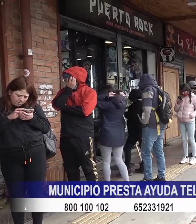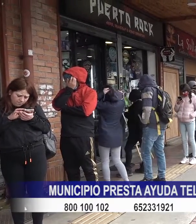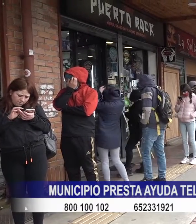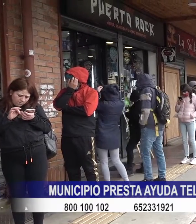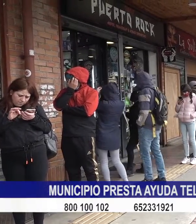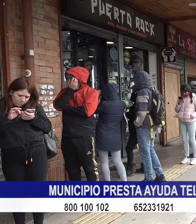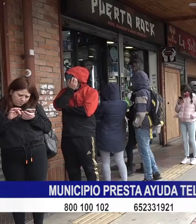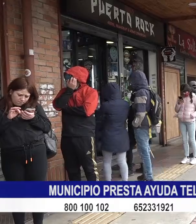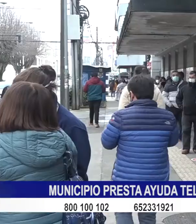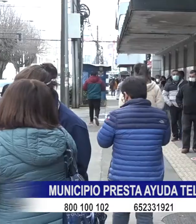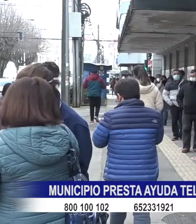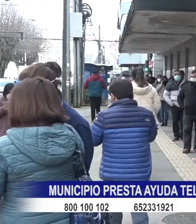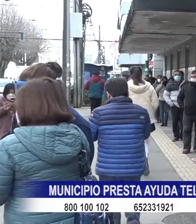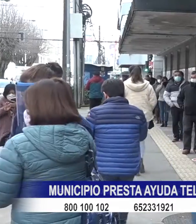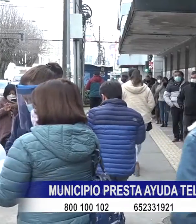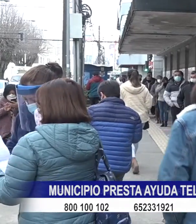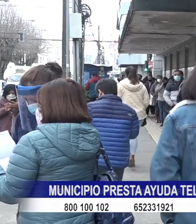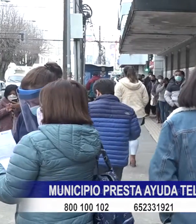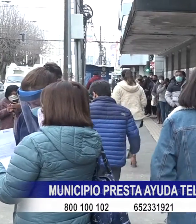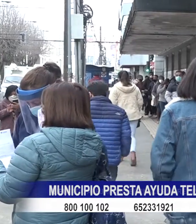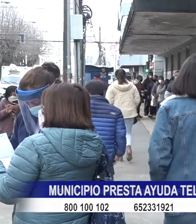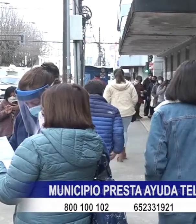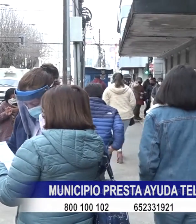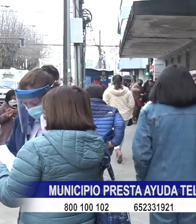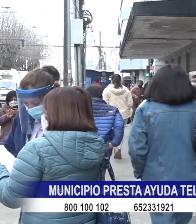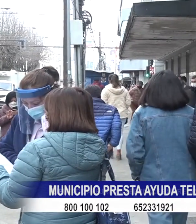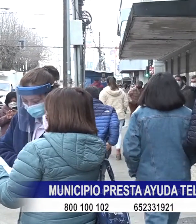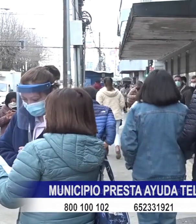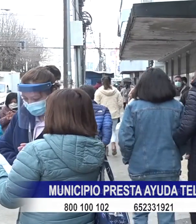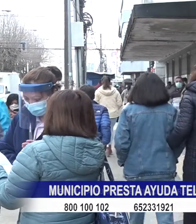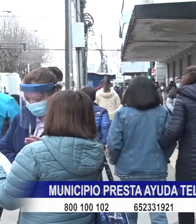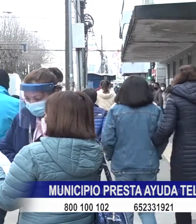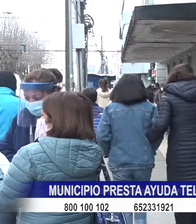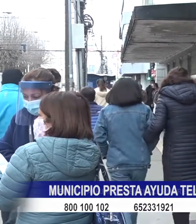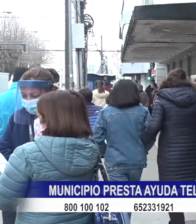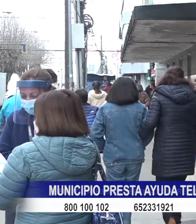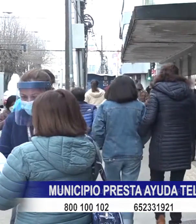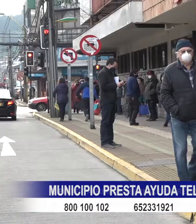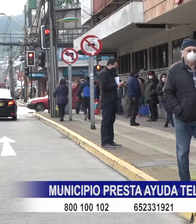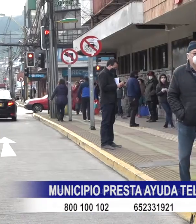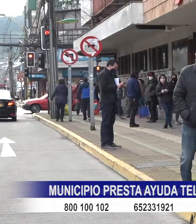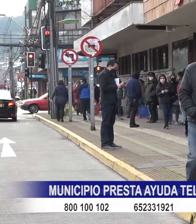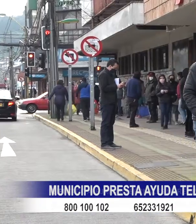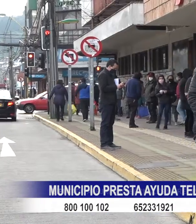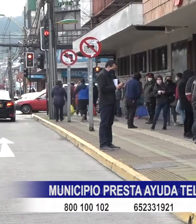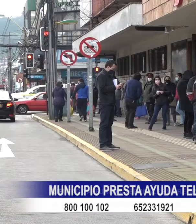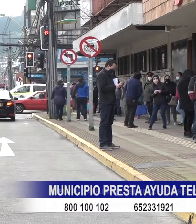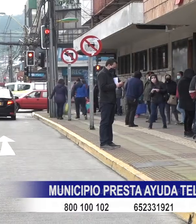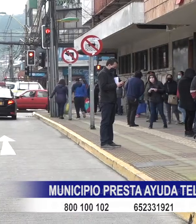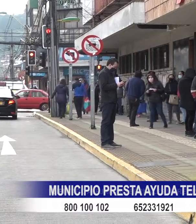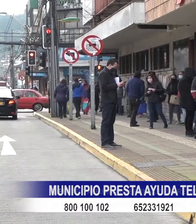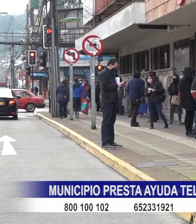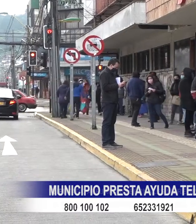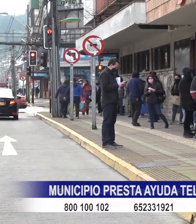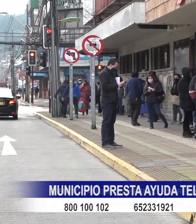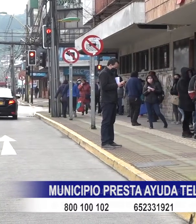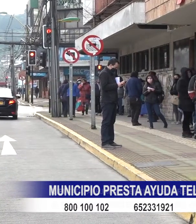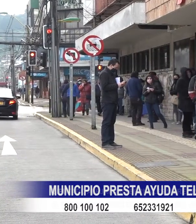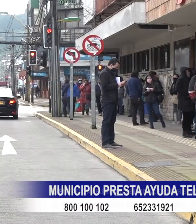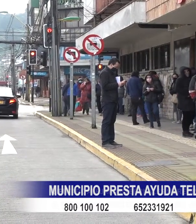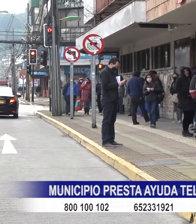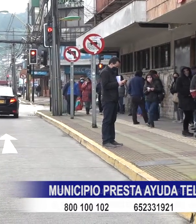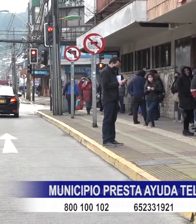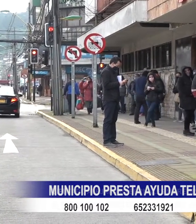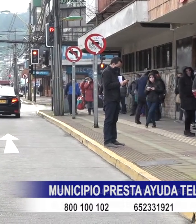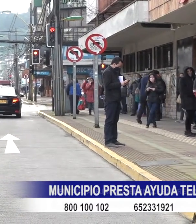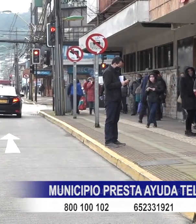800 100 102 6 52 33 19 21 6